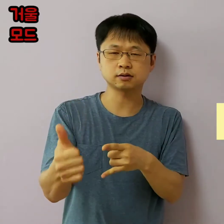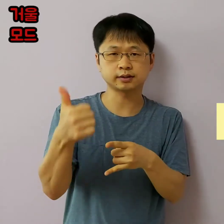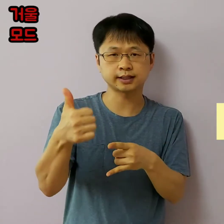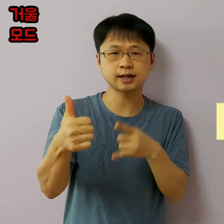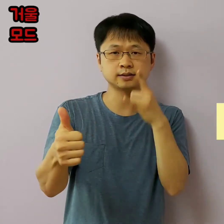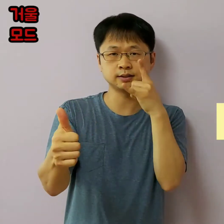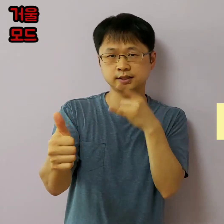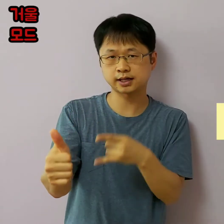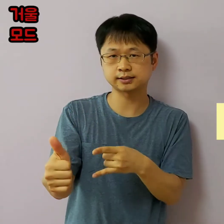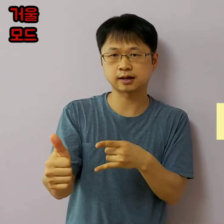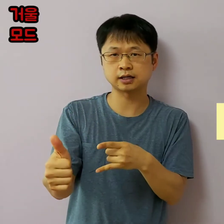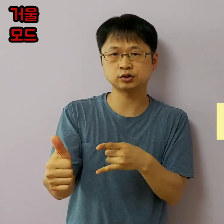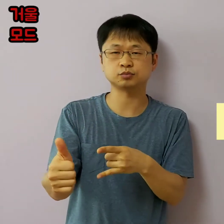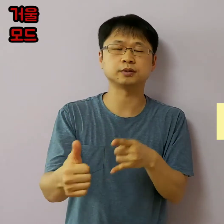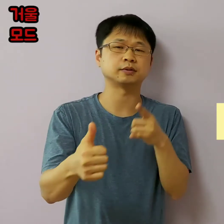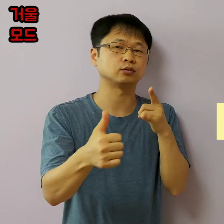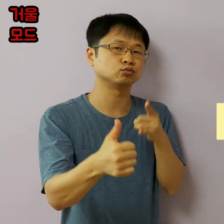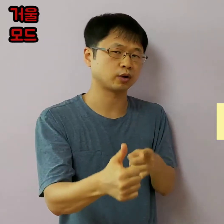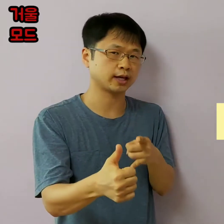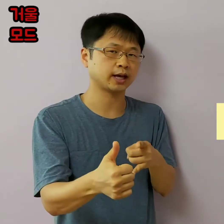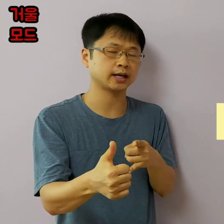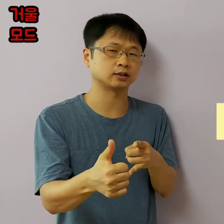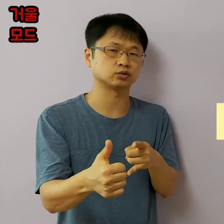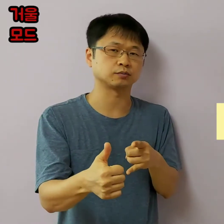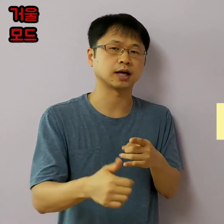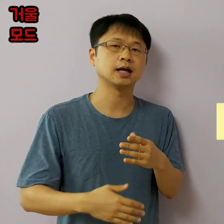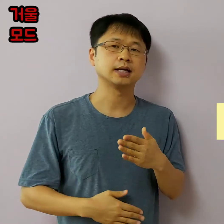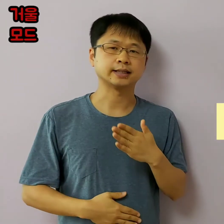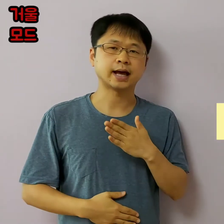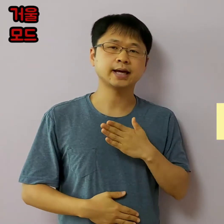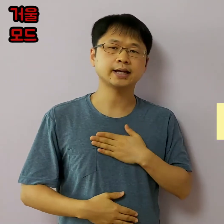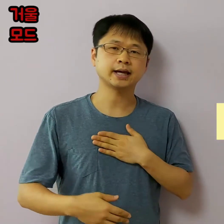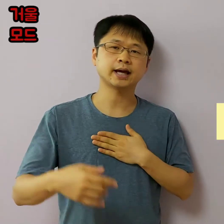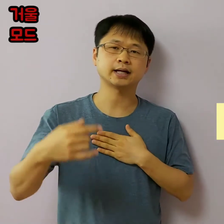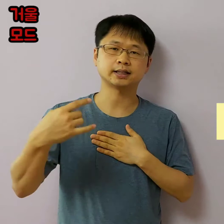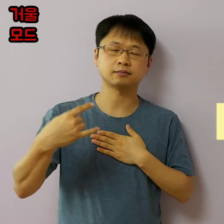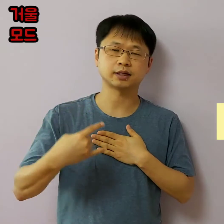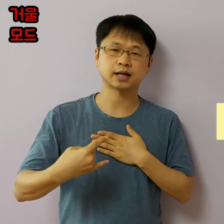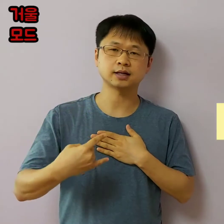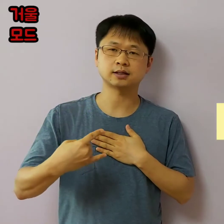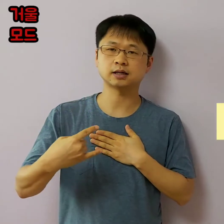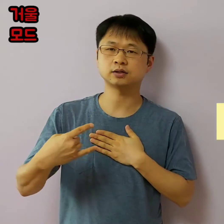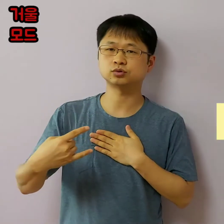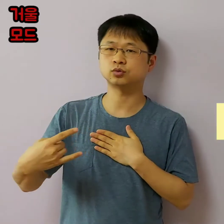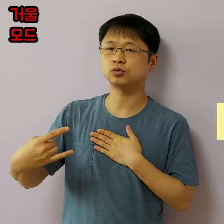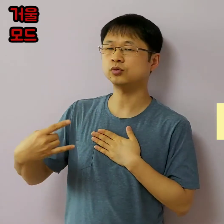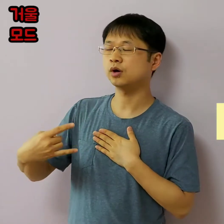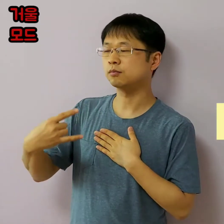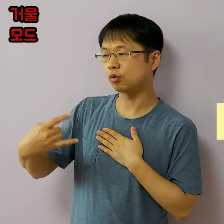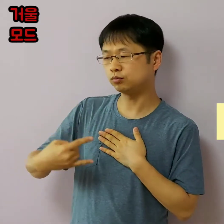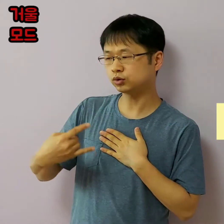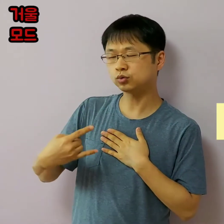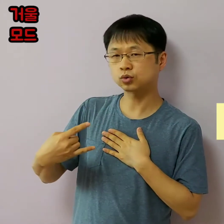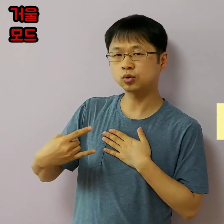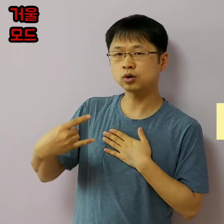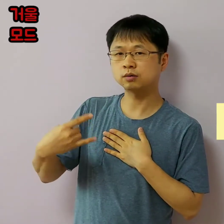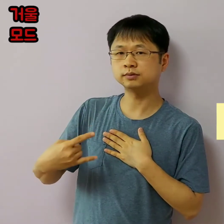어떤 대상을 향해서 가리켜주면 됩니다. 누구에게라는 수입니다. 나에게 하기 때문에 나를 가리켜주고 몸쪽으로